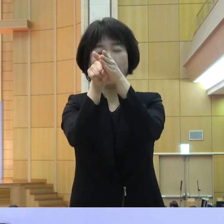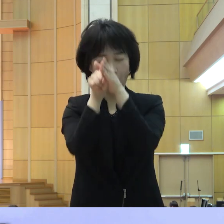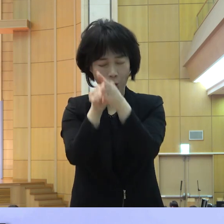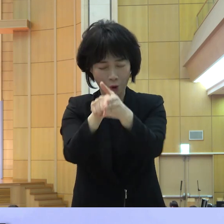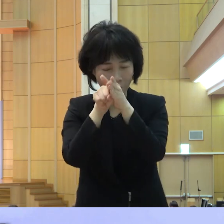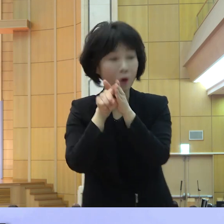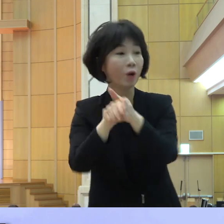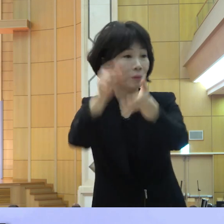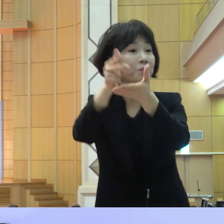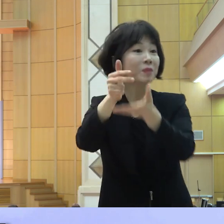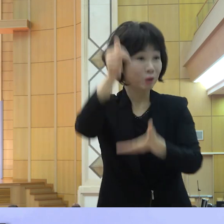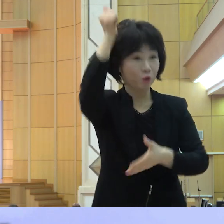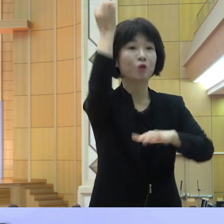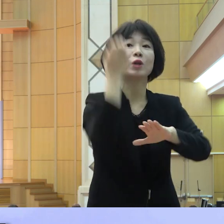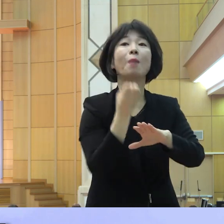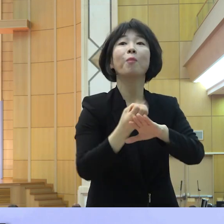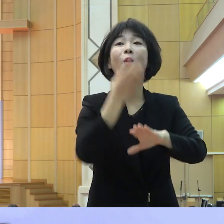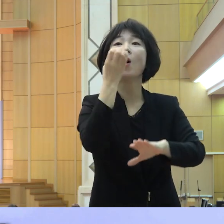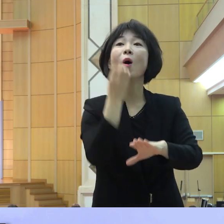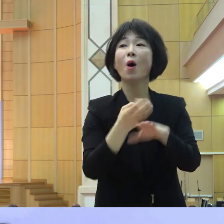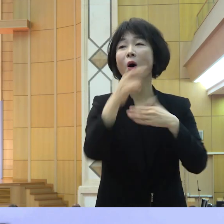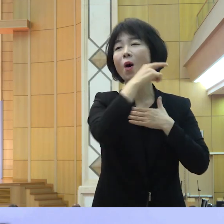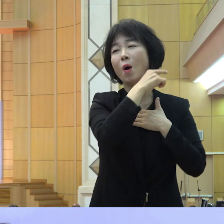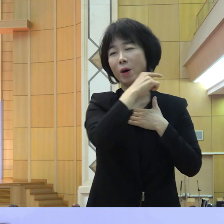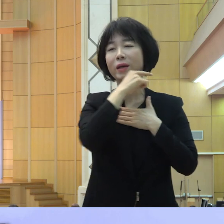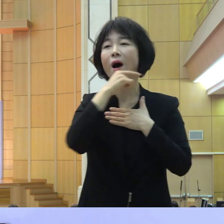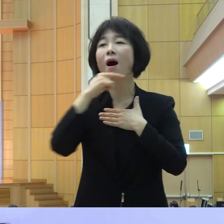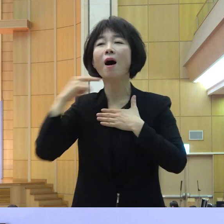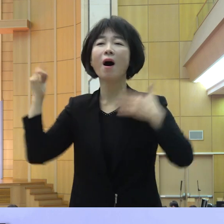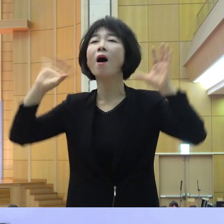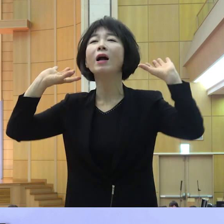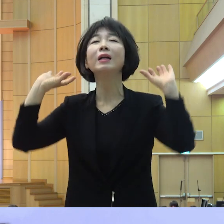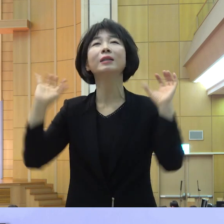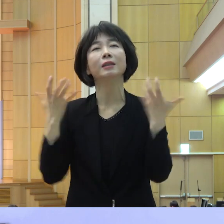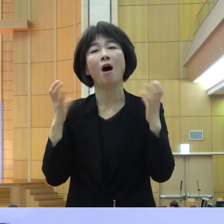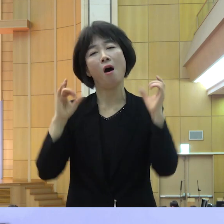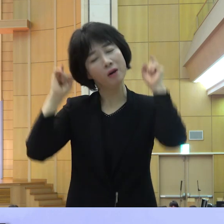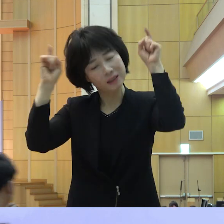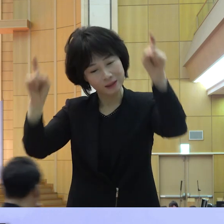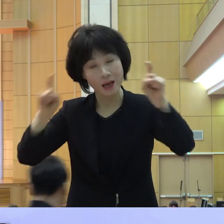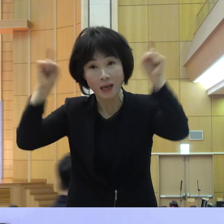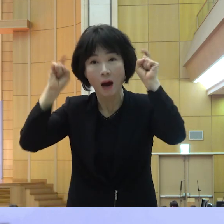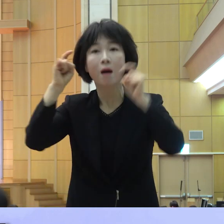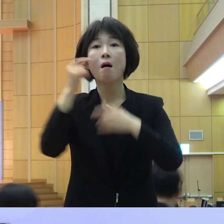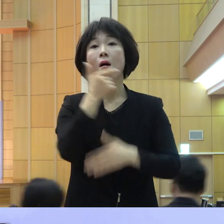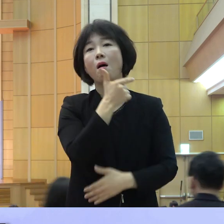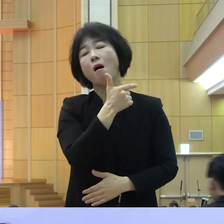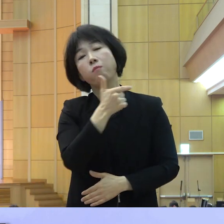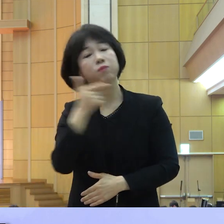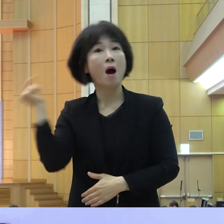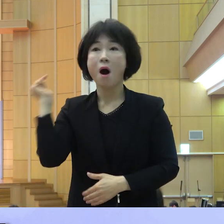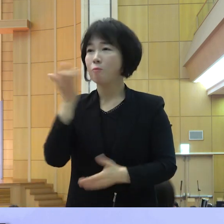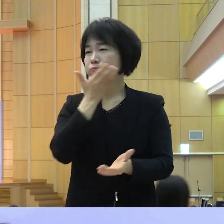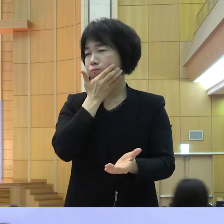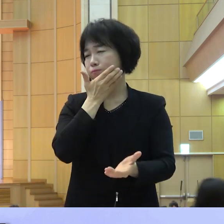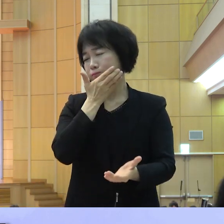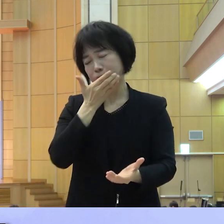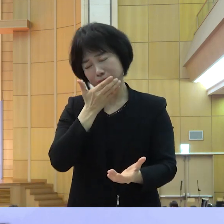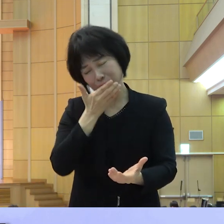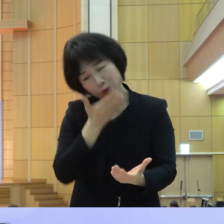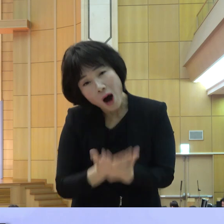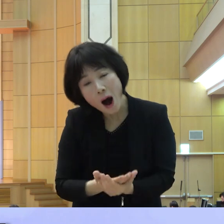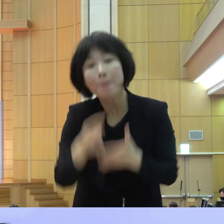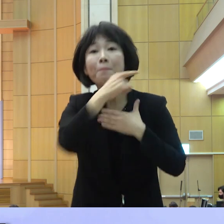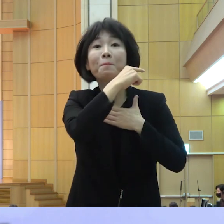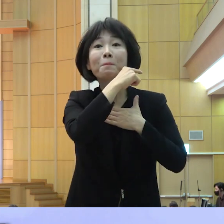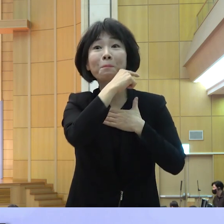믿으오 주의 보혈 그 어린 양의 매우 귀중한